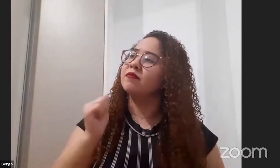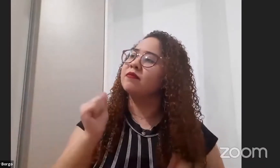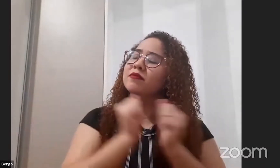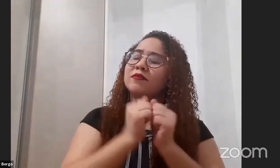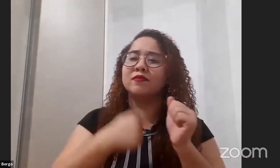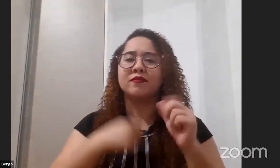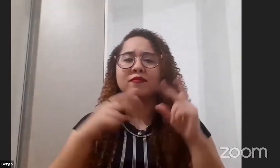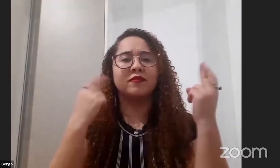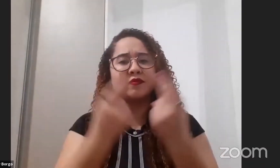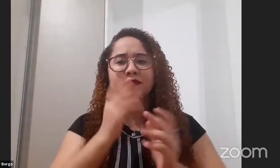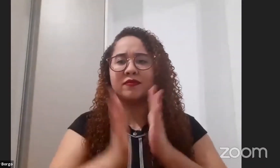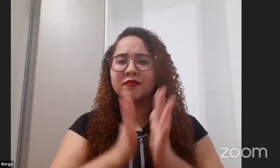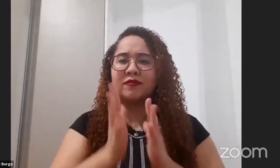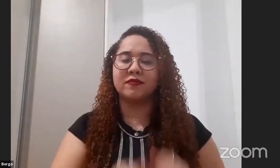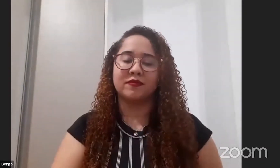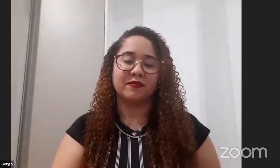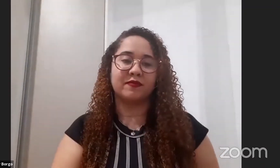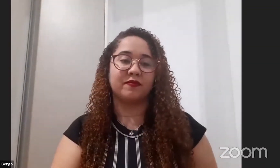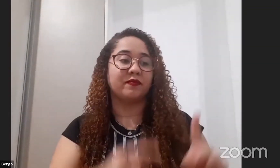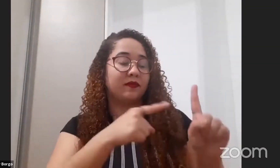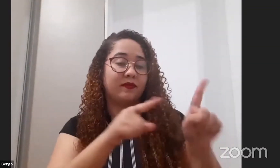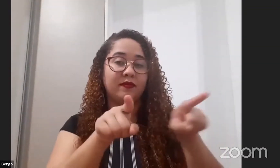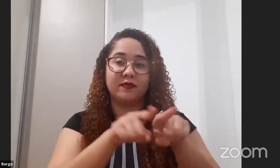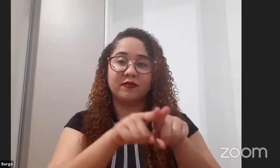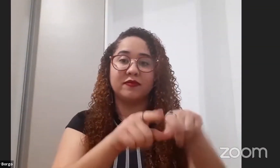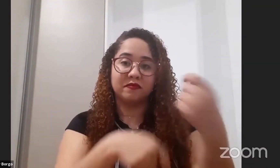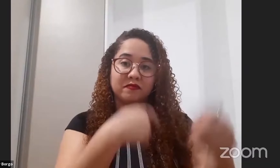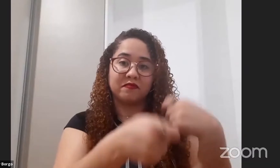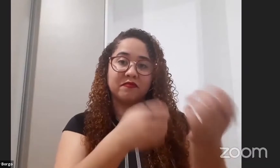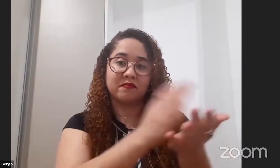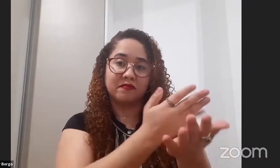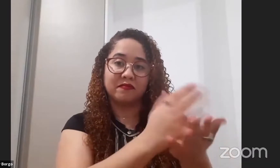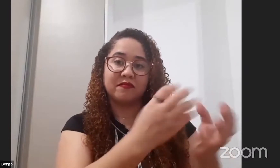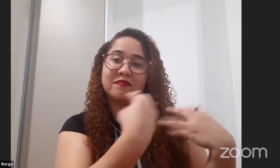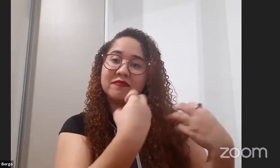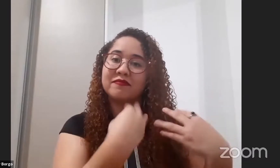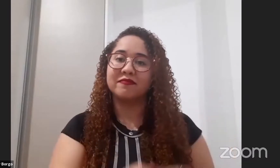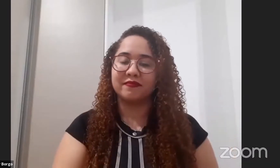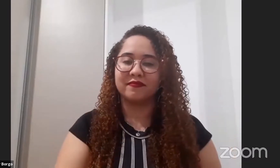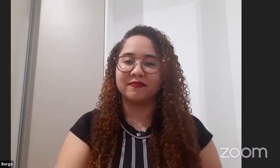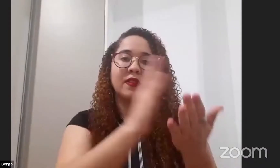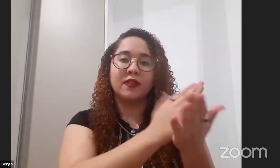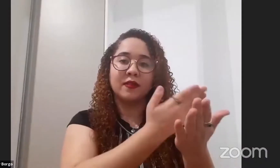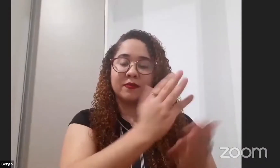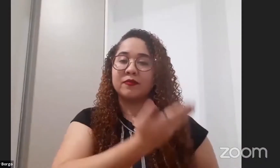Ele me chamava, vamos comigo na reunião em sinais. E ele também me ensinava alguns sinais.